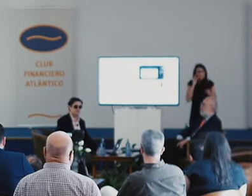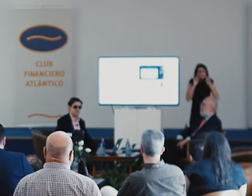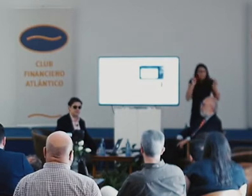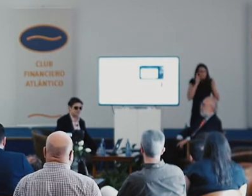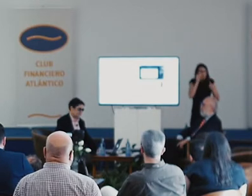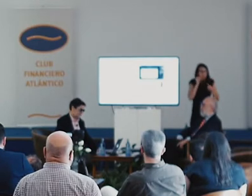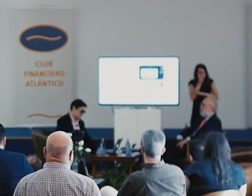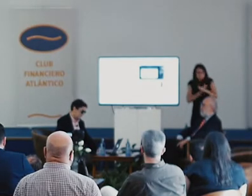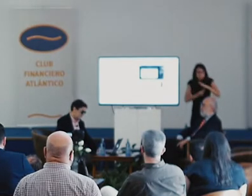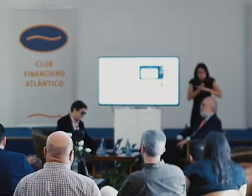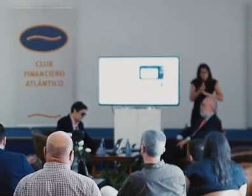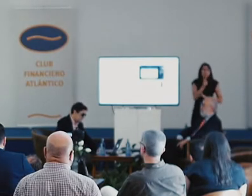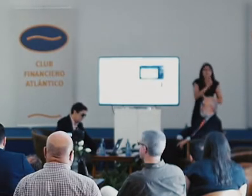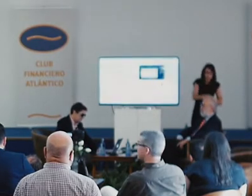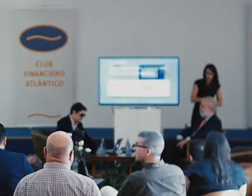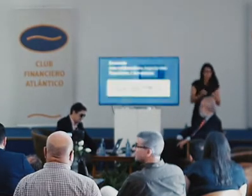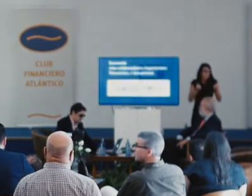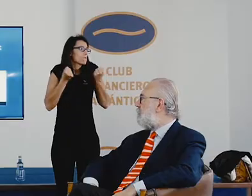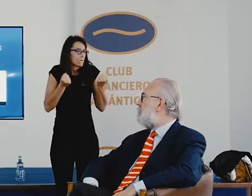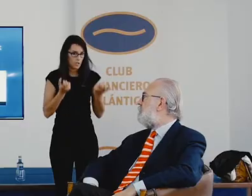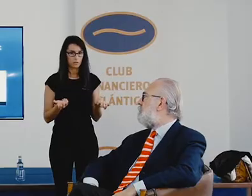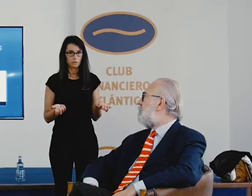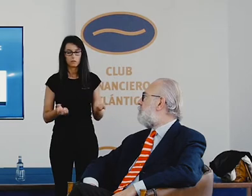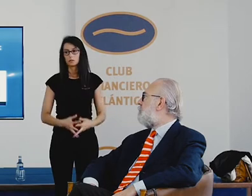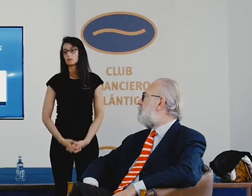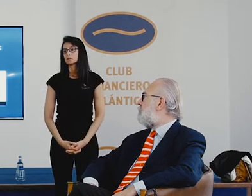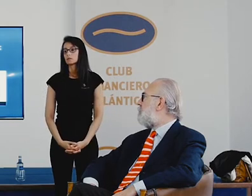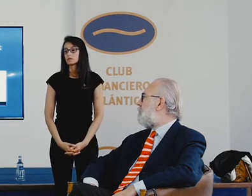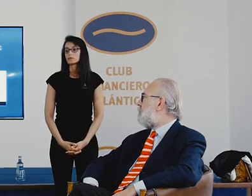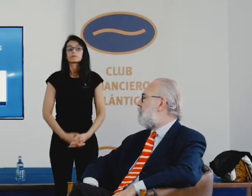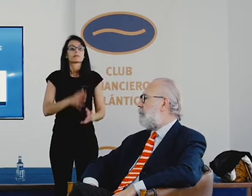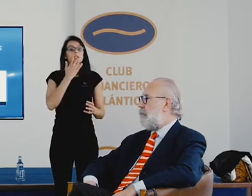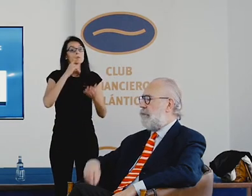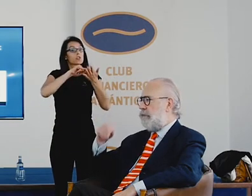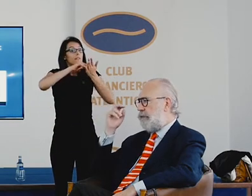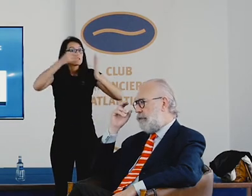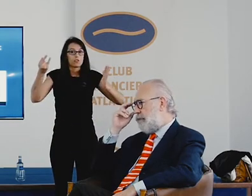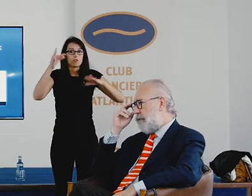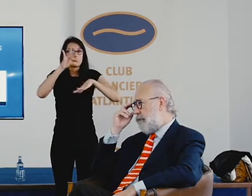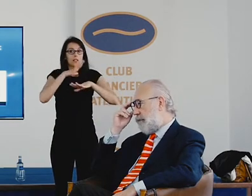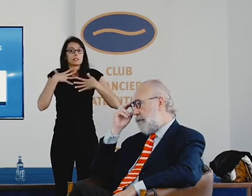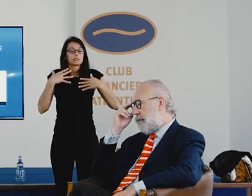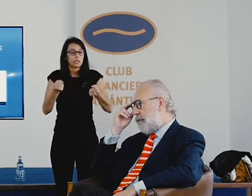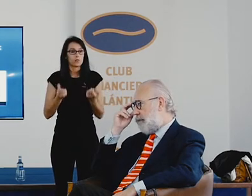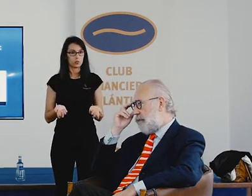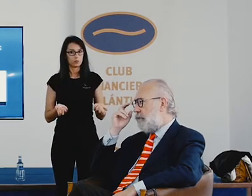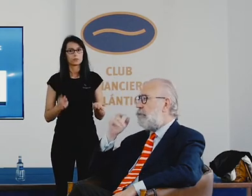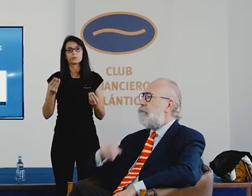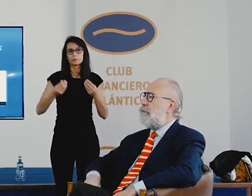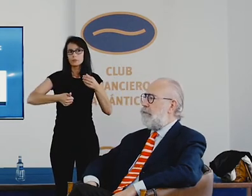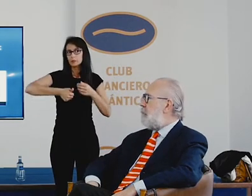plataforma muy completa con mucha potencia, mucha potencialidad. Esto, a ejemplo de tecnologías que vamos a llevar. Hay